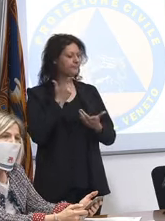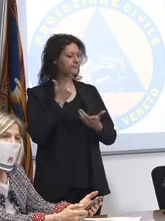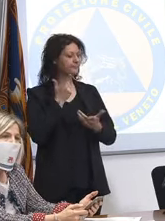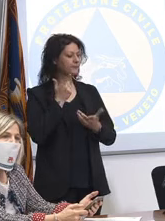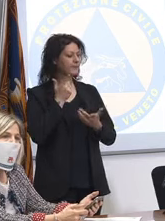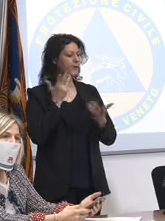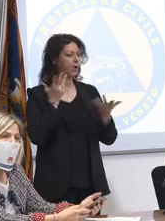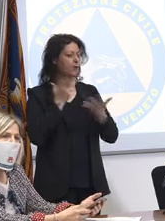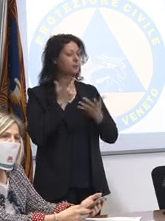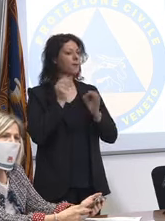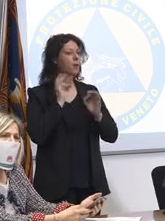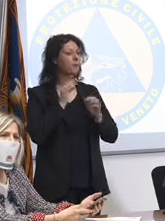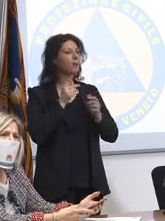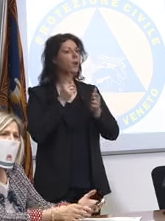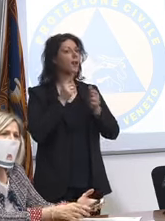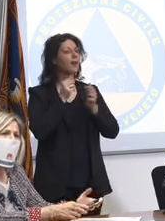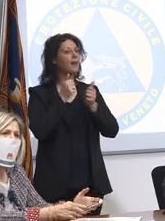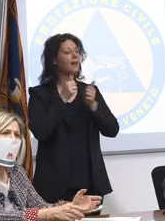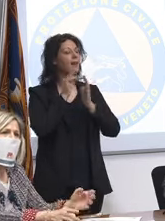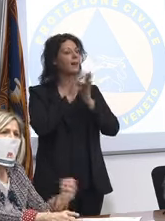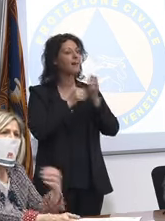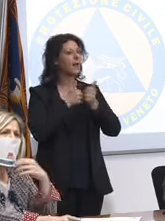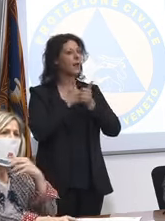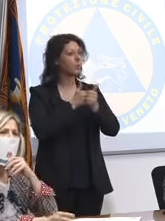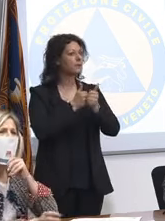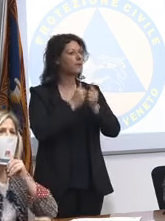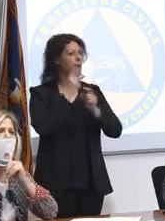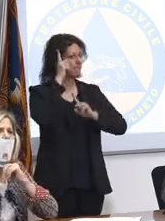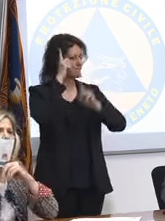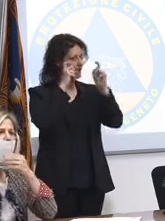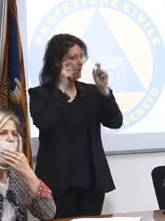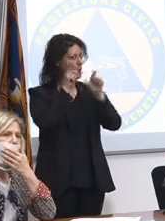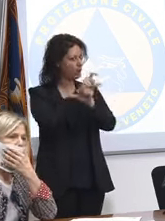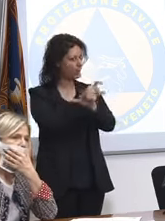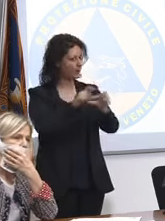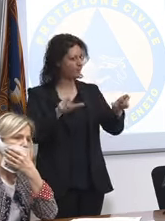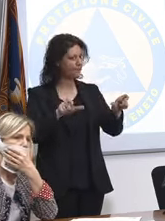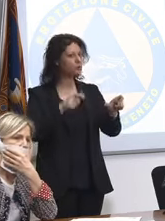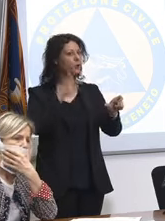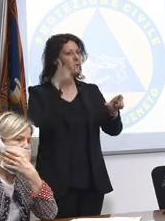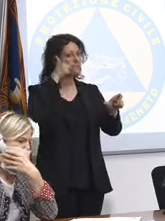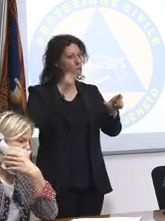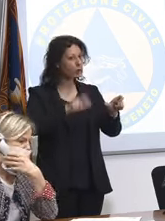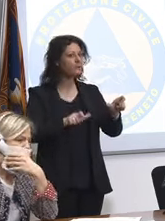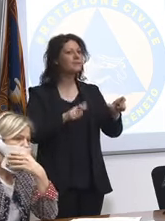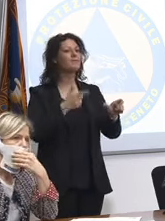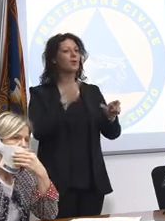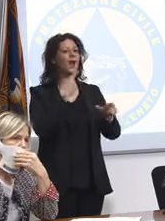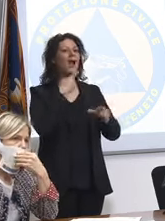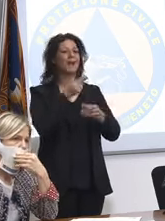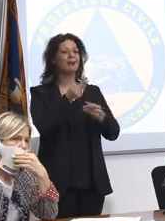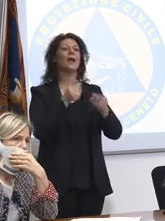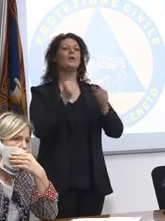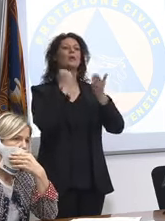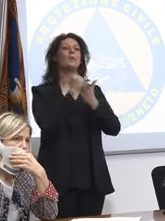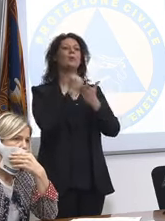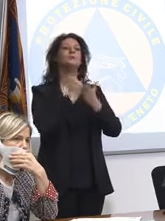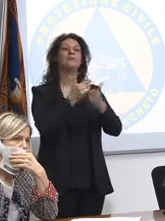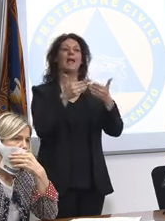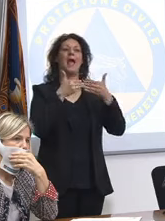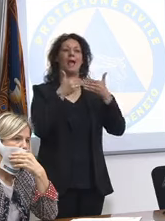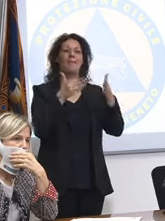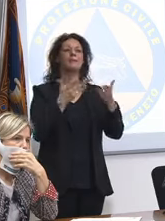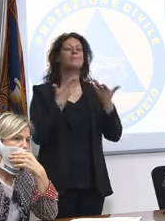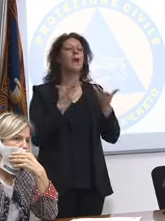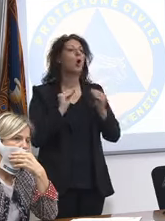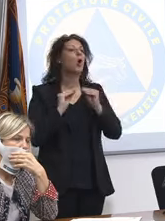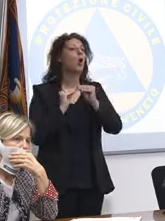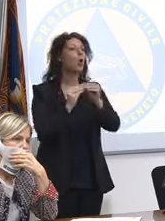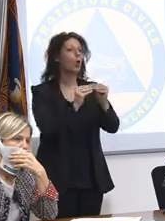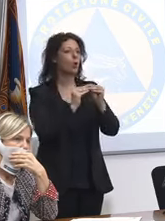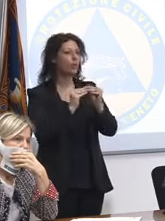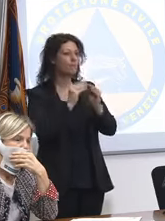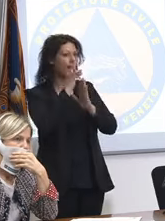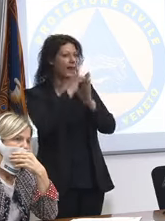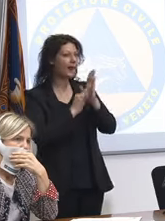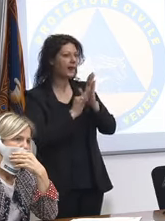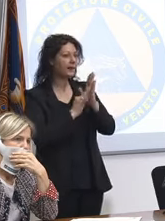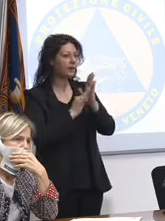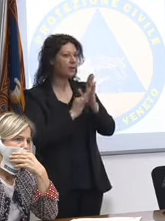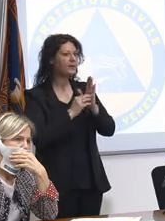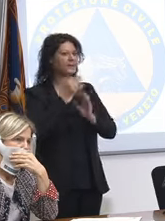linee guida. Cioè, io ho la possibilità di riaprire, ma devo capire come. Certo. Quindi abbiamo un allegato 1 che sono le linee